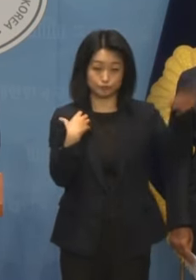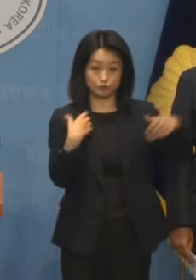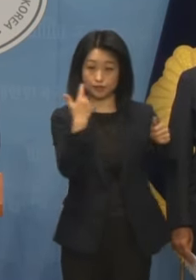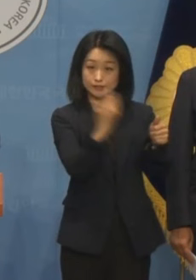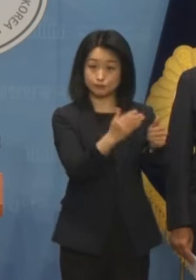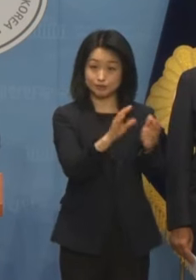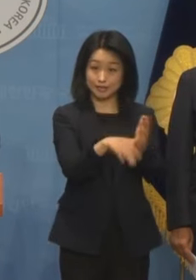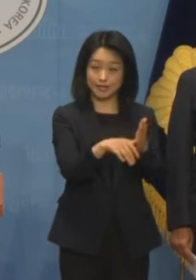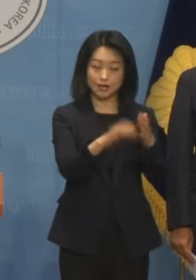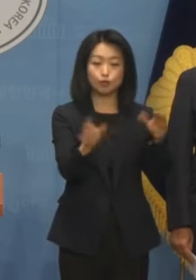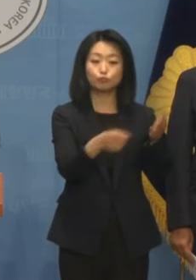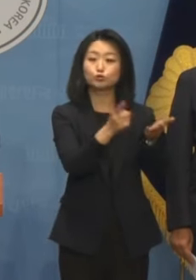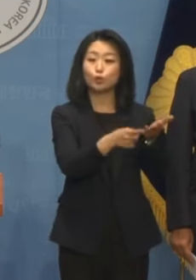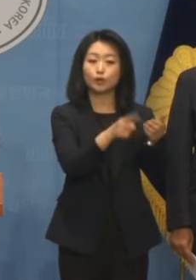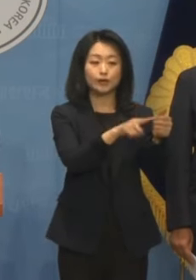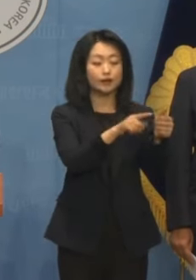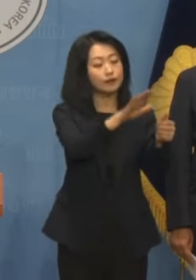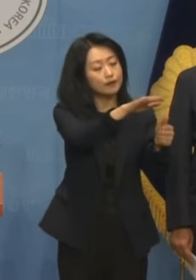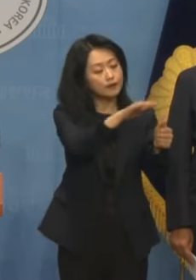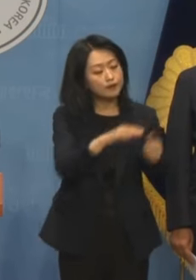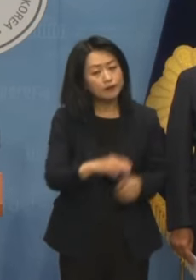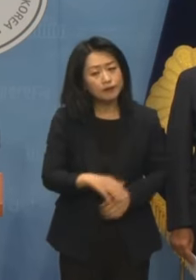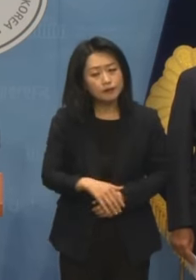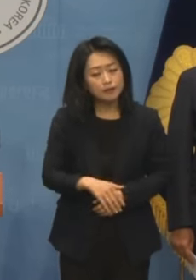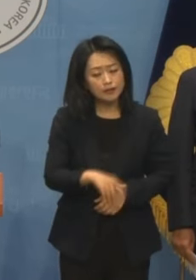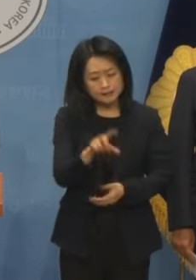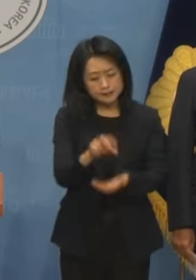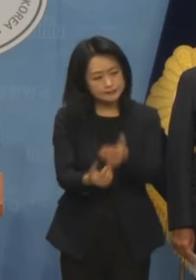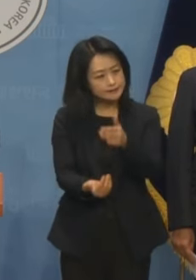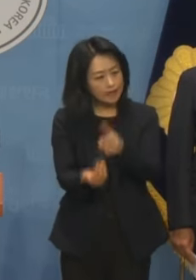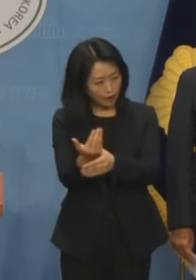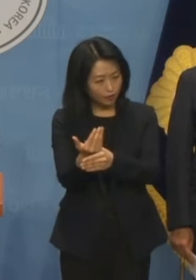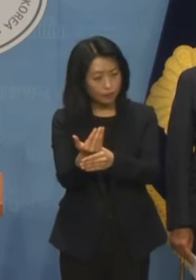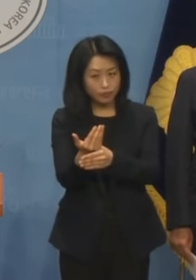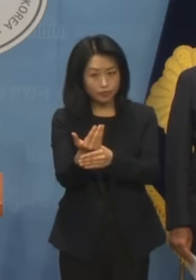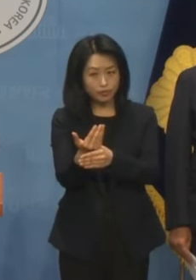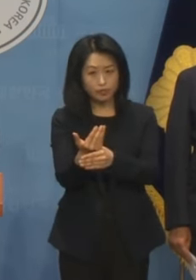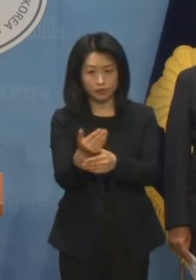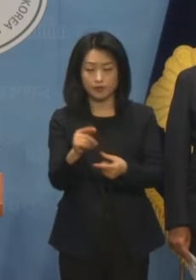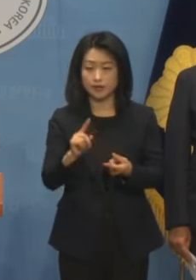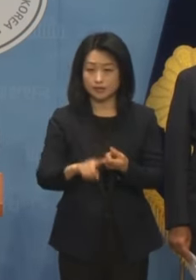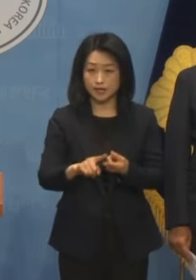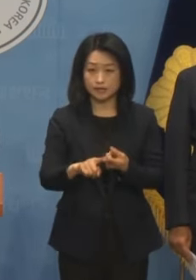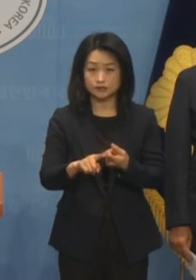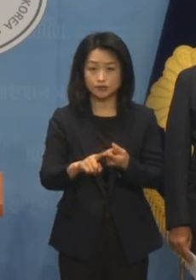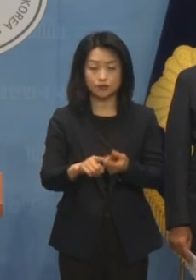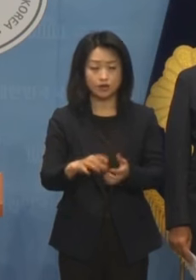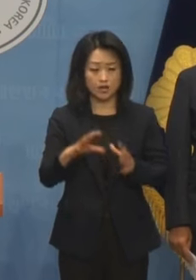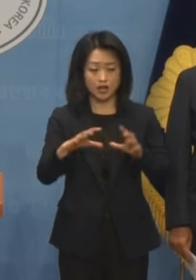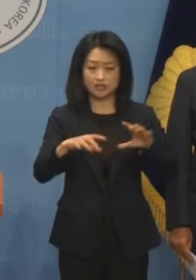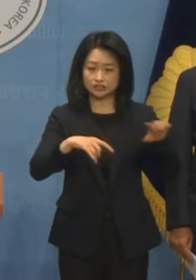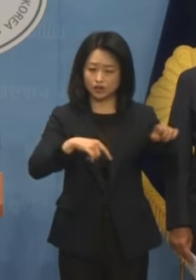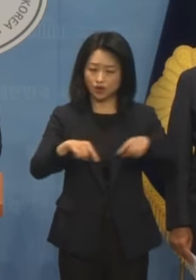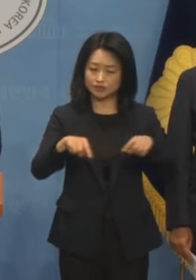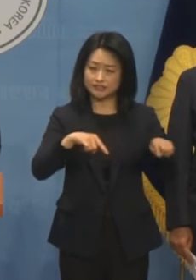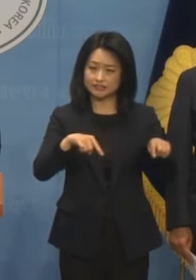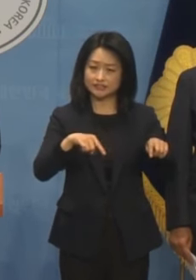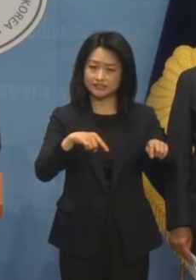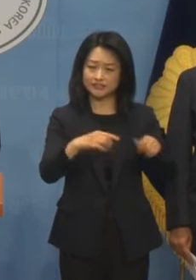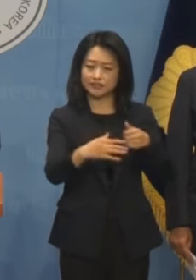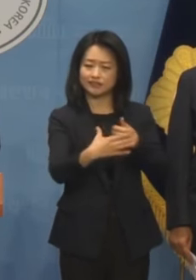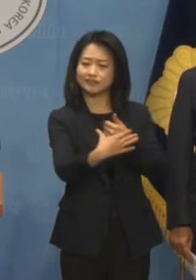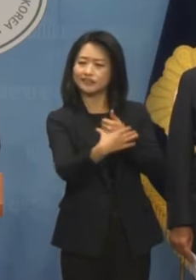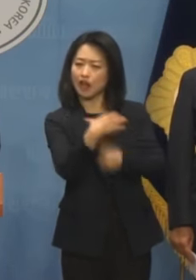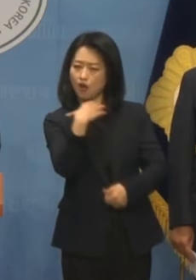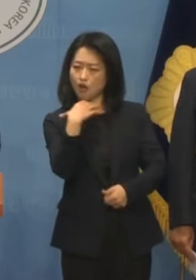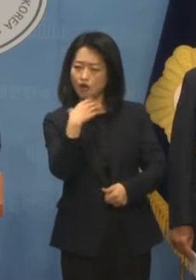한덕수 총리에게 이 사건이 우리 법령에서 정하고 있는 정치 테러인지를 정부에서